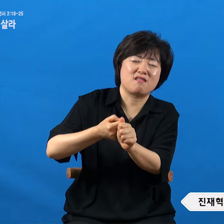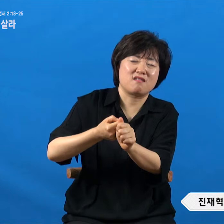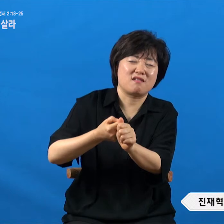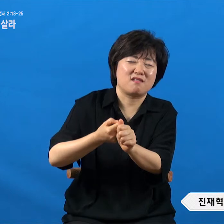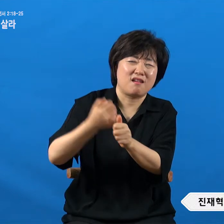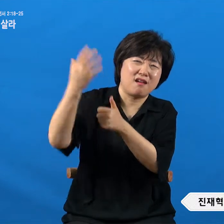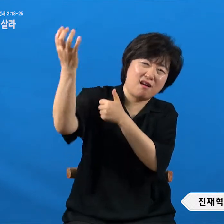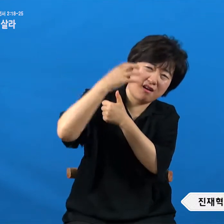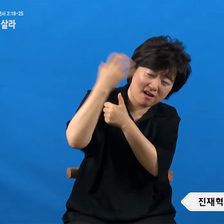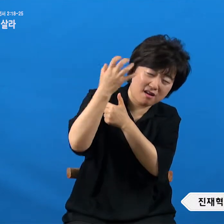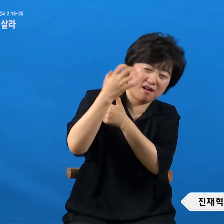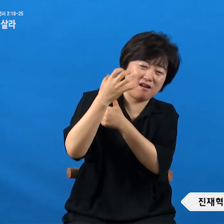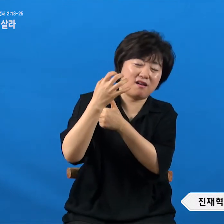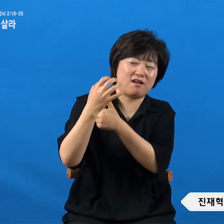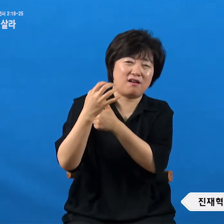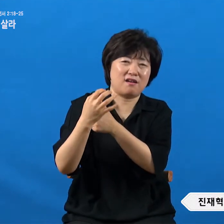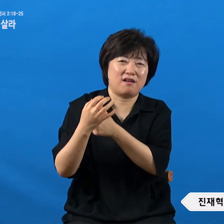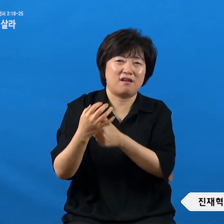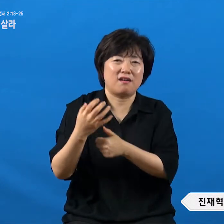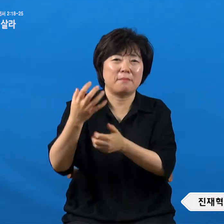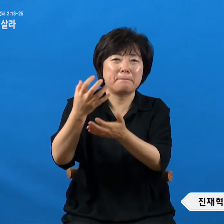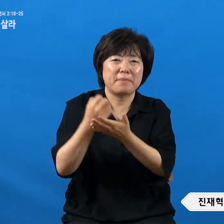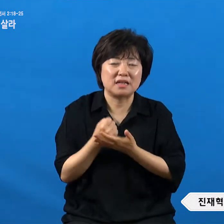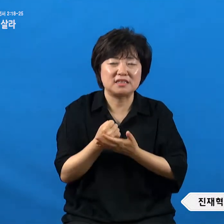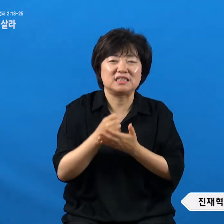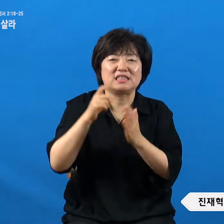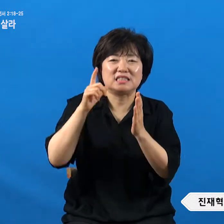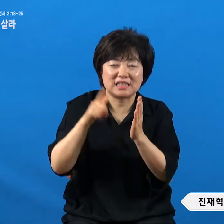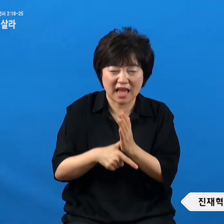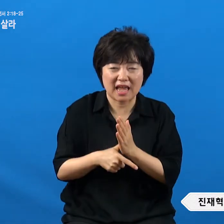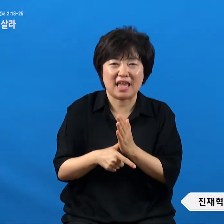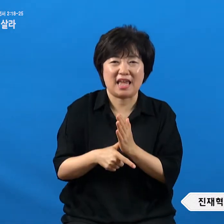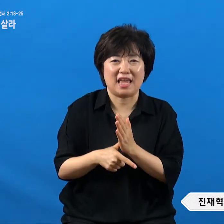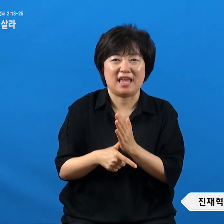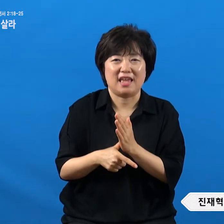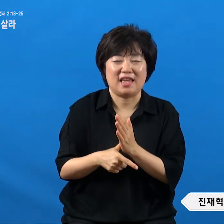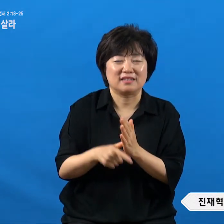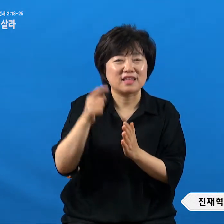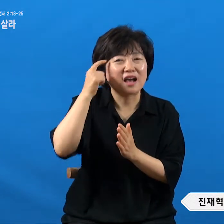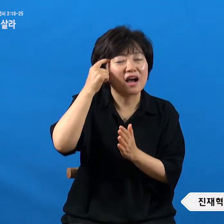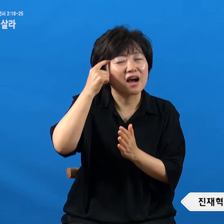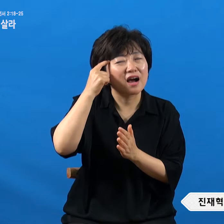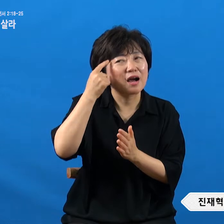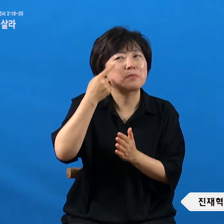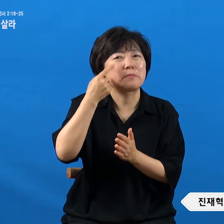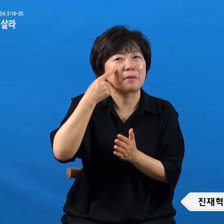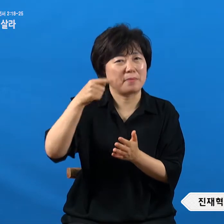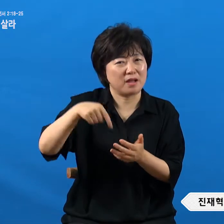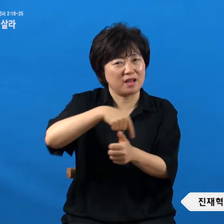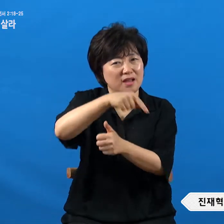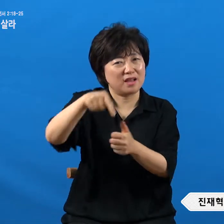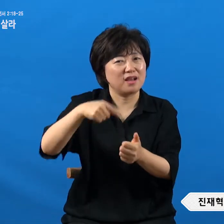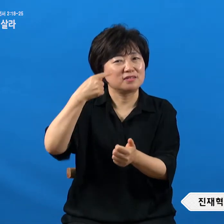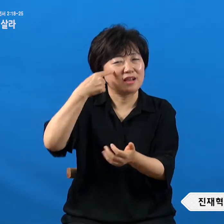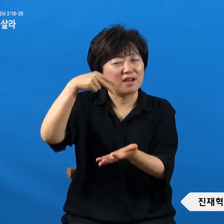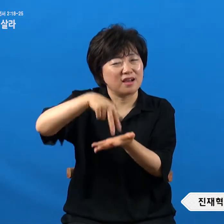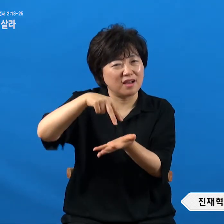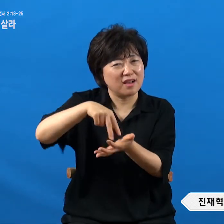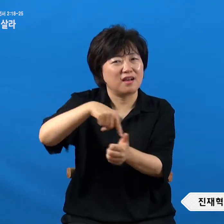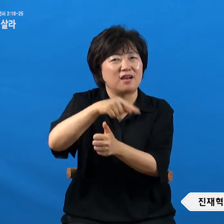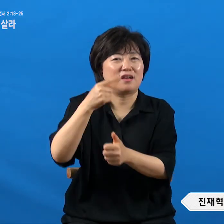그리고 터무니없는 처우를 받고 있는 상황들을 우리는 생각해 봅니다.